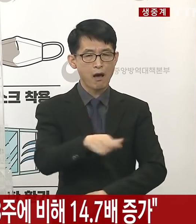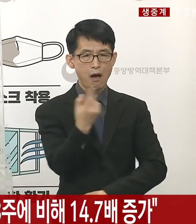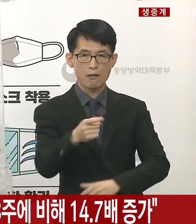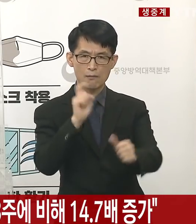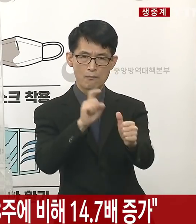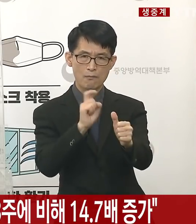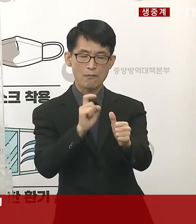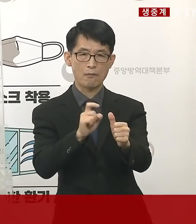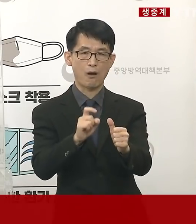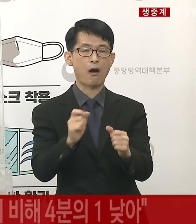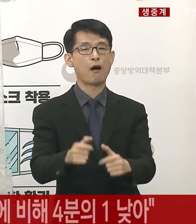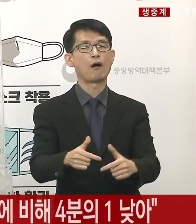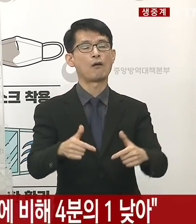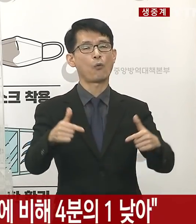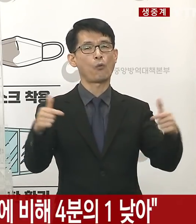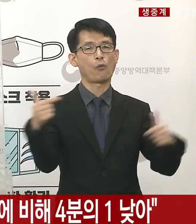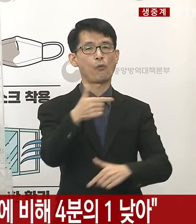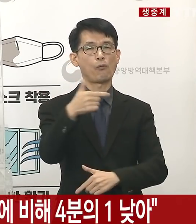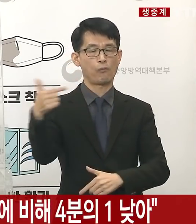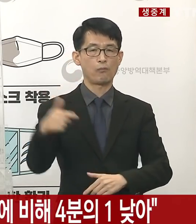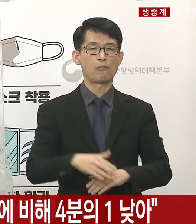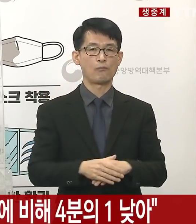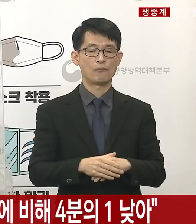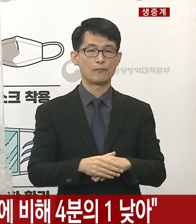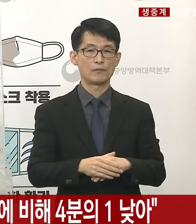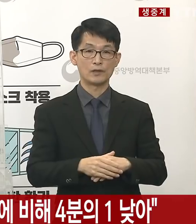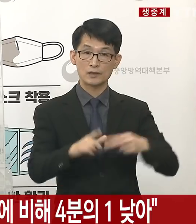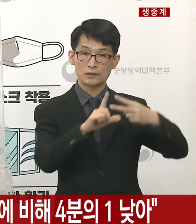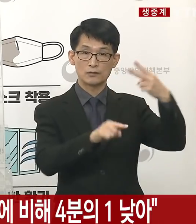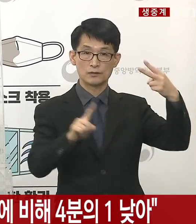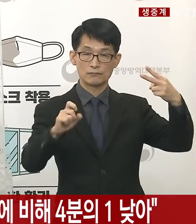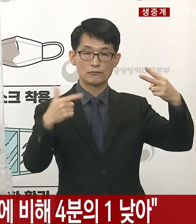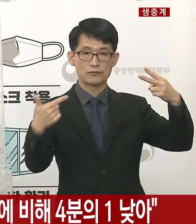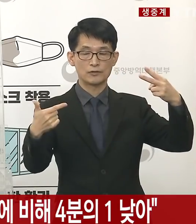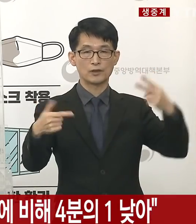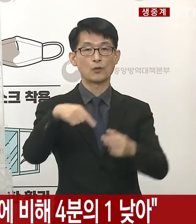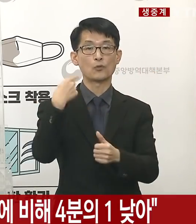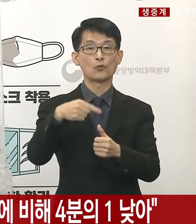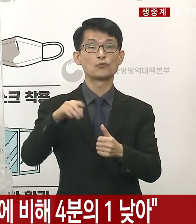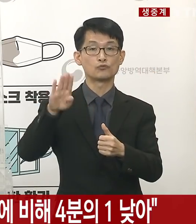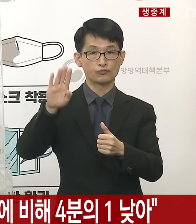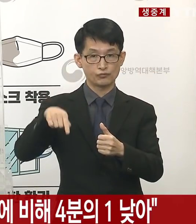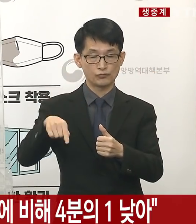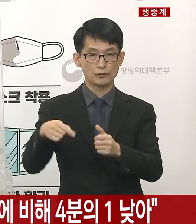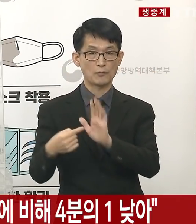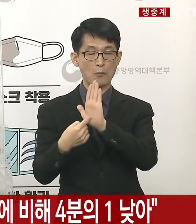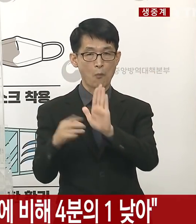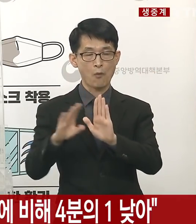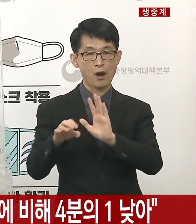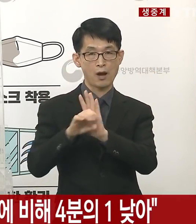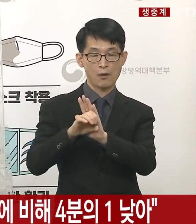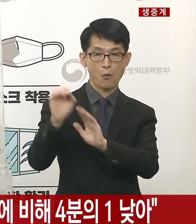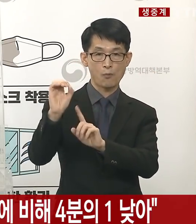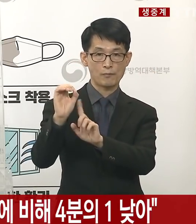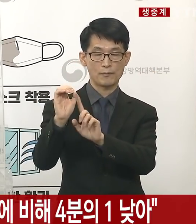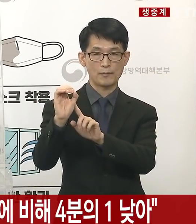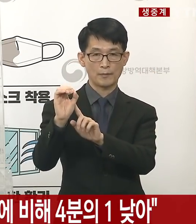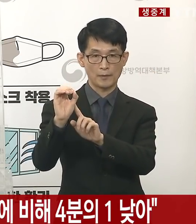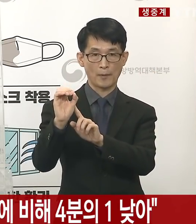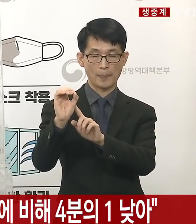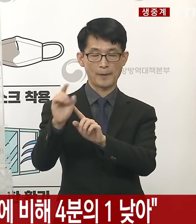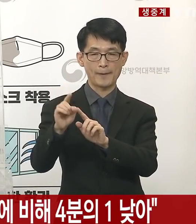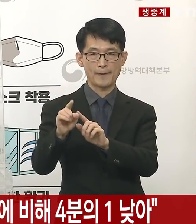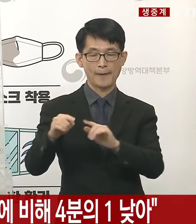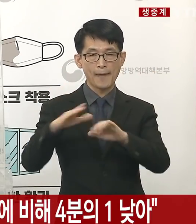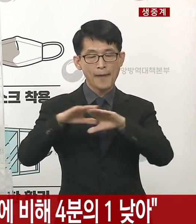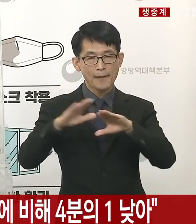발생률의 증가가 높은 상황입니다. 지난 2월 16일 날 교육부가 발표한 오미크론 대응 학교 방역